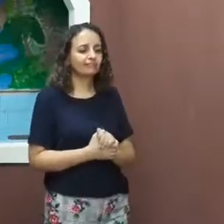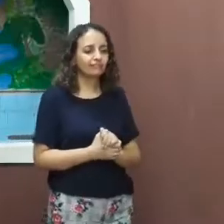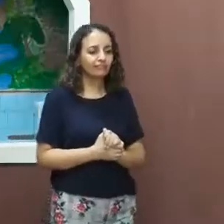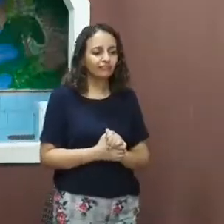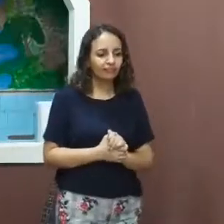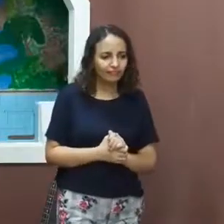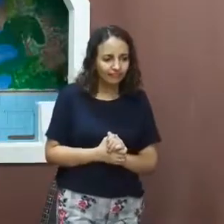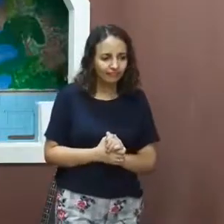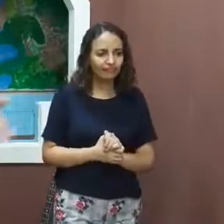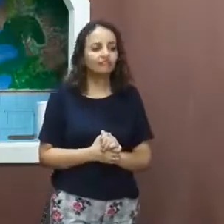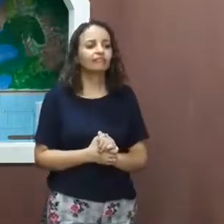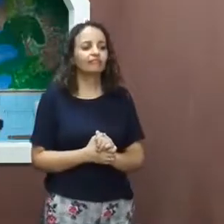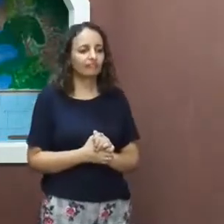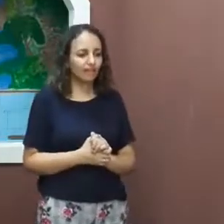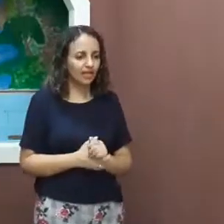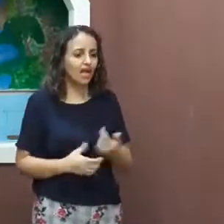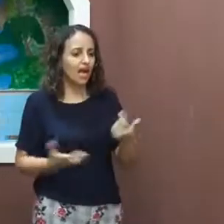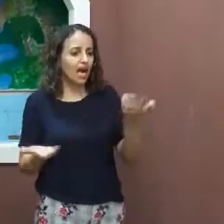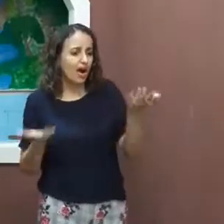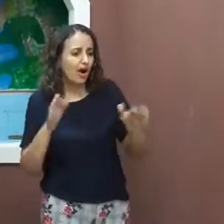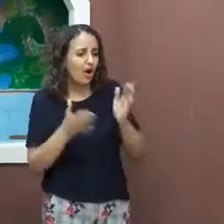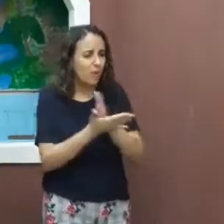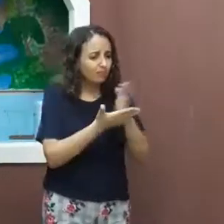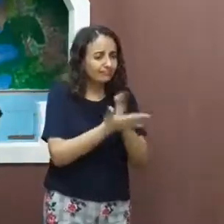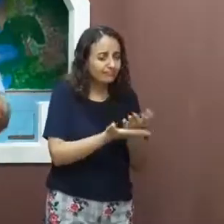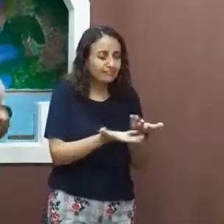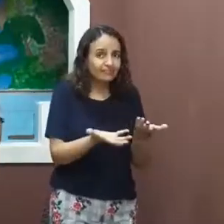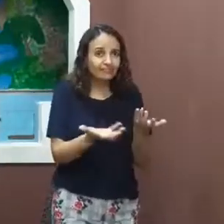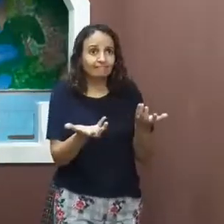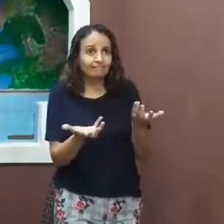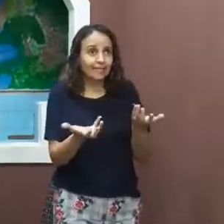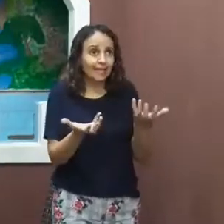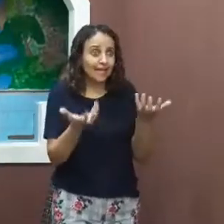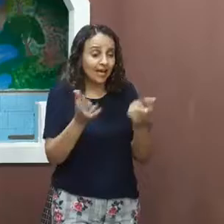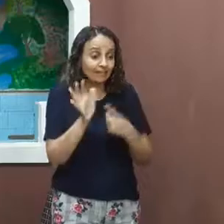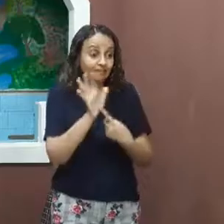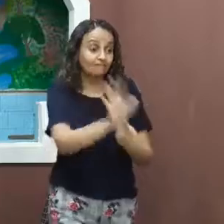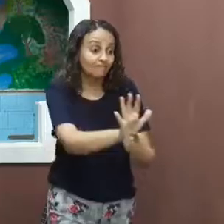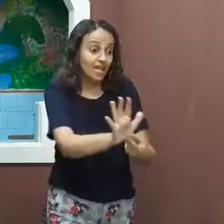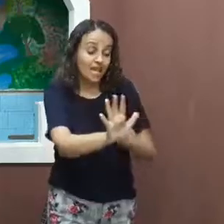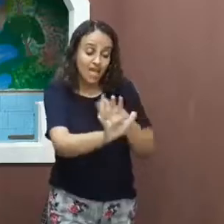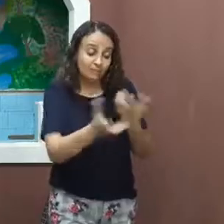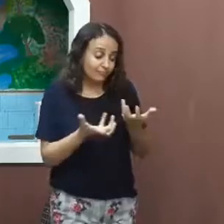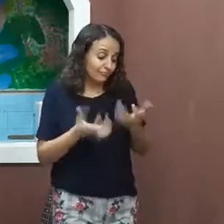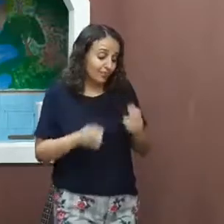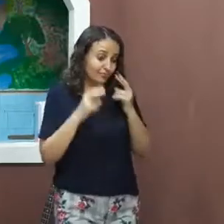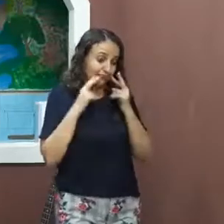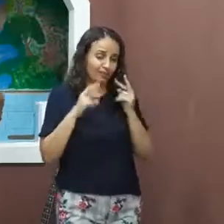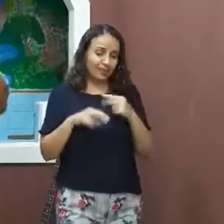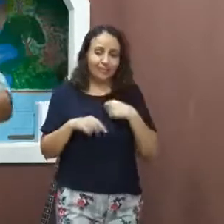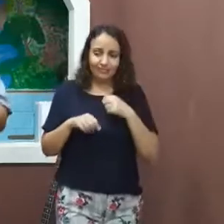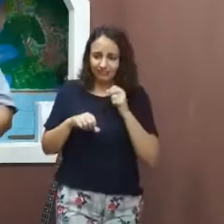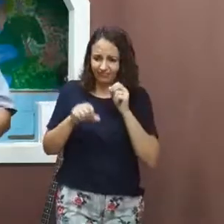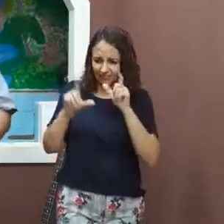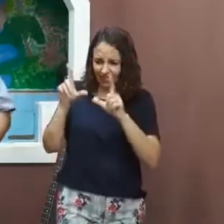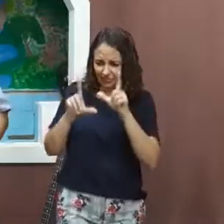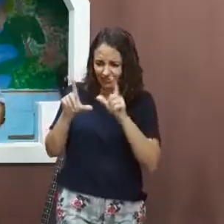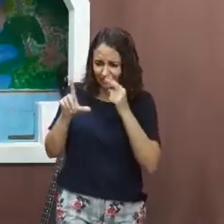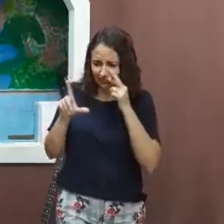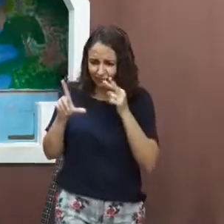ver, não, vem aqui, salvou, mas eu não quero ver. Eu acho tão particular aquele momento, porque eu assisti aquilo ali, não